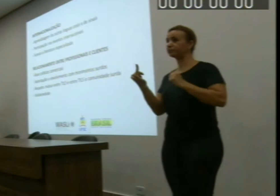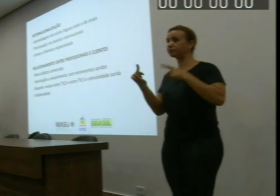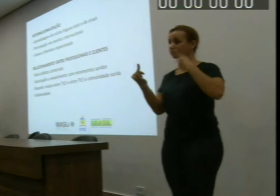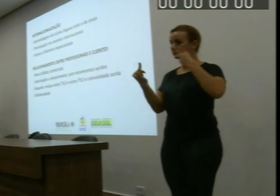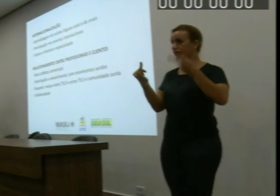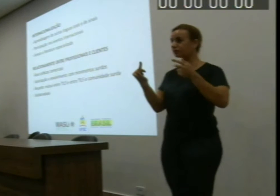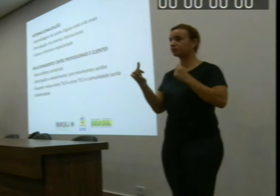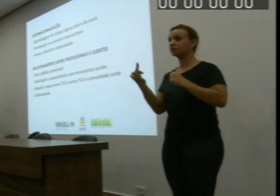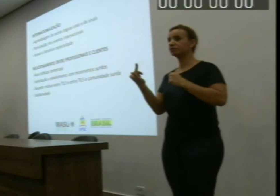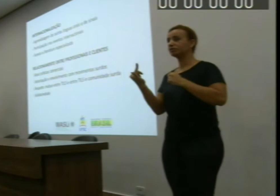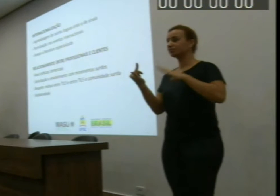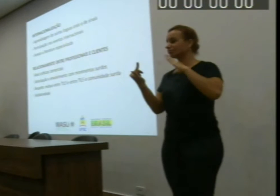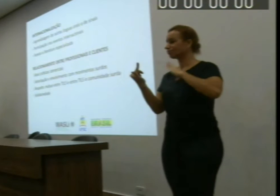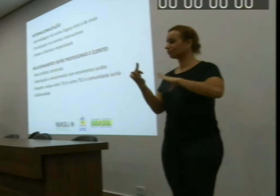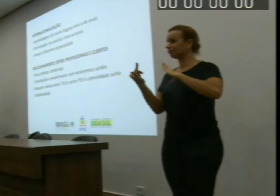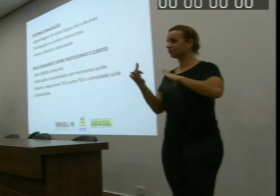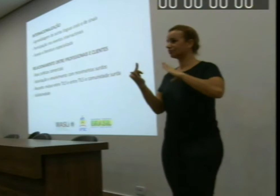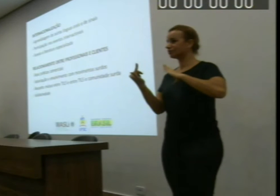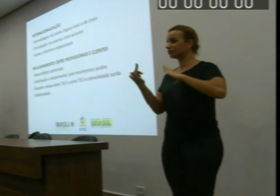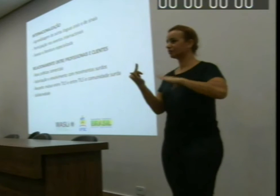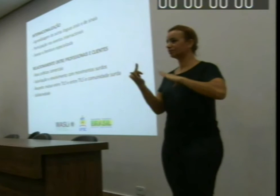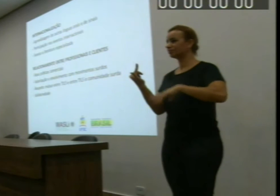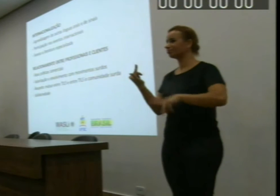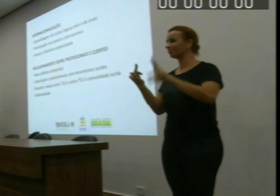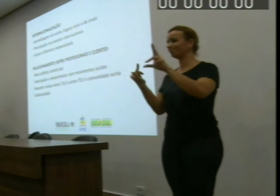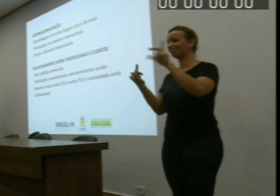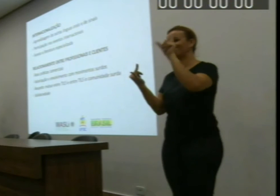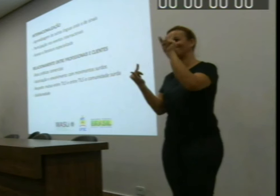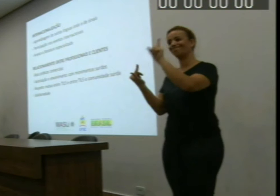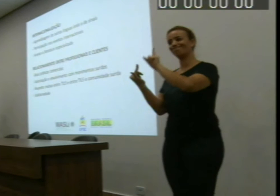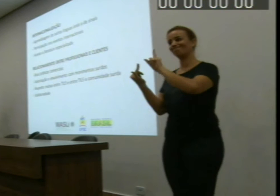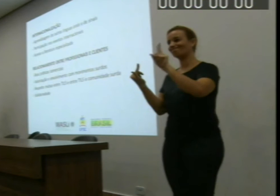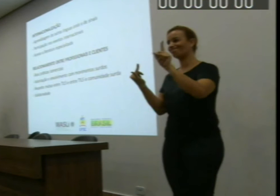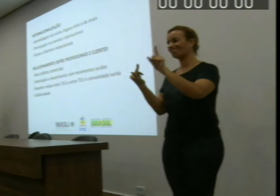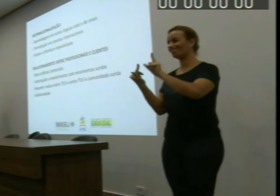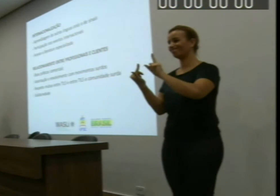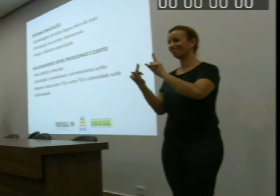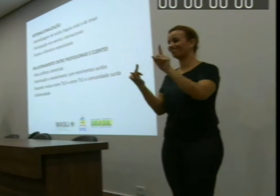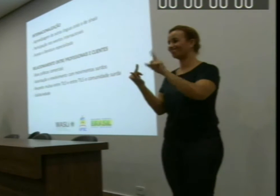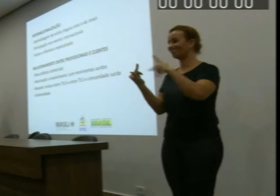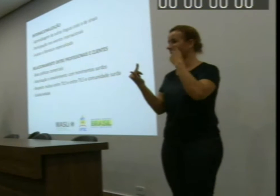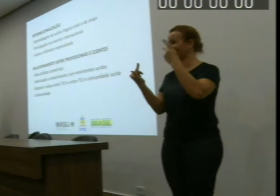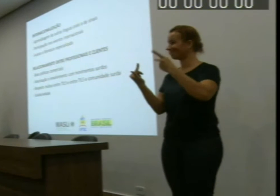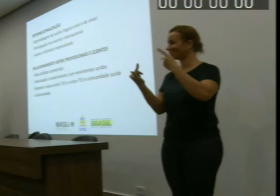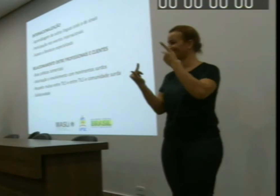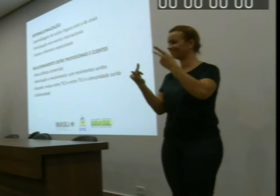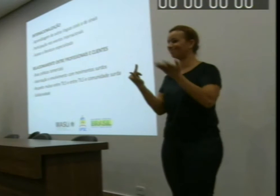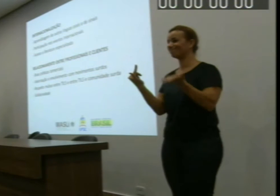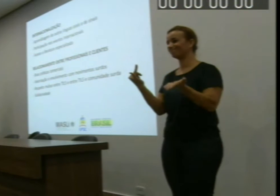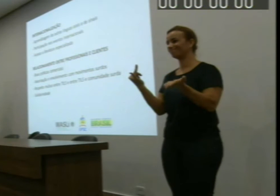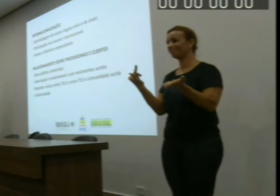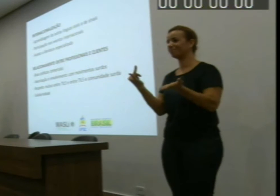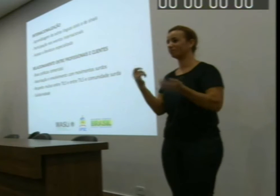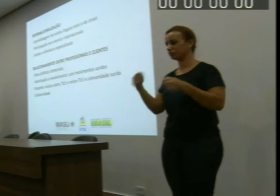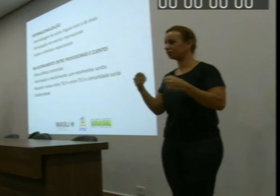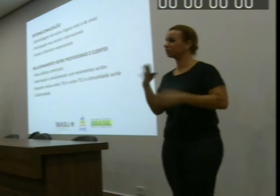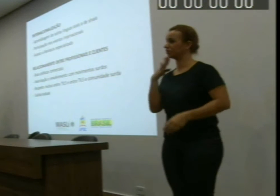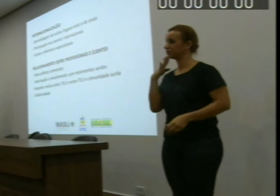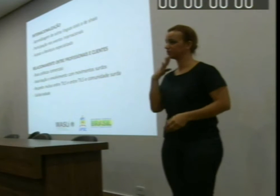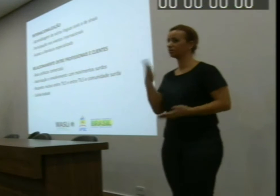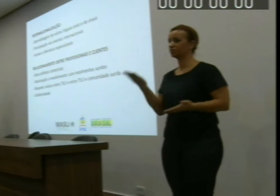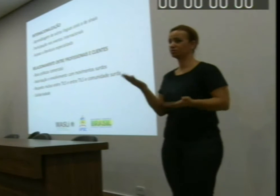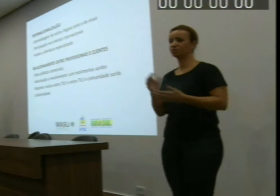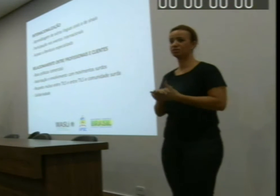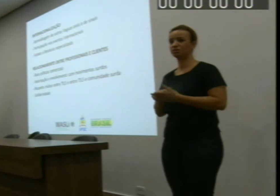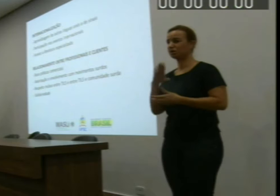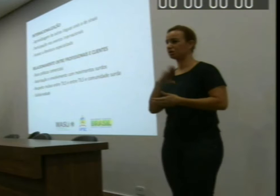falada mas o português seguramente vai nunca figura entre essas mais importantes a gente precisa reconhecer isso né português